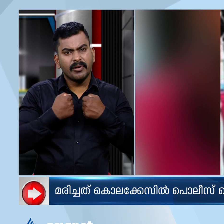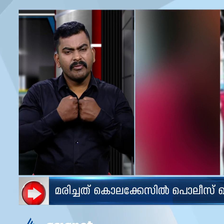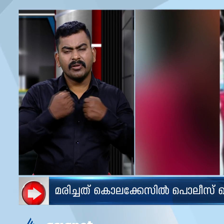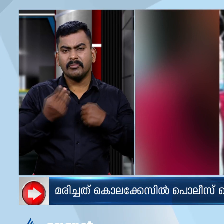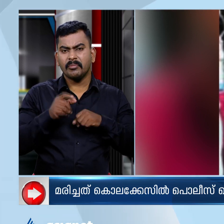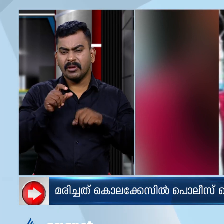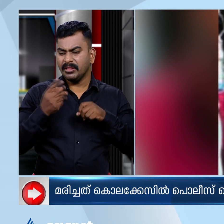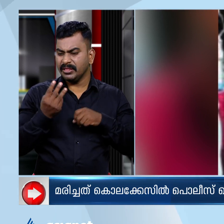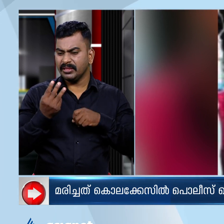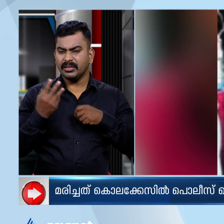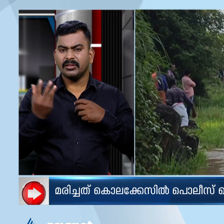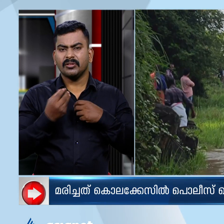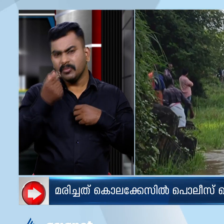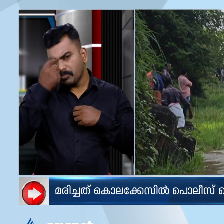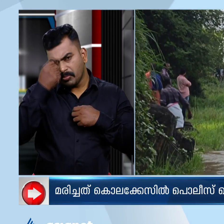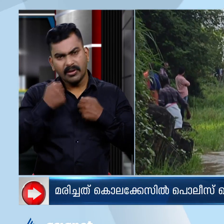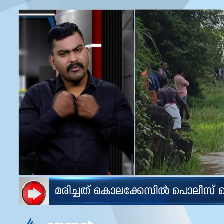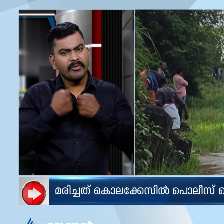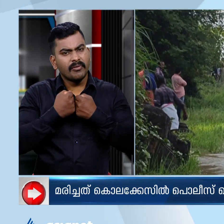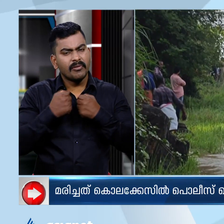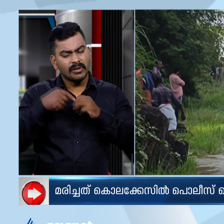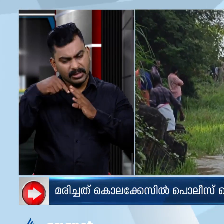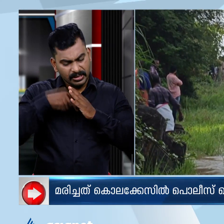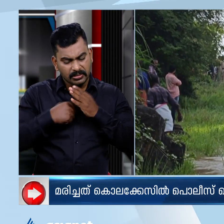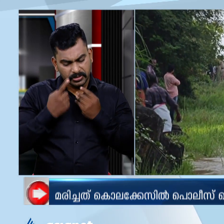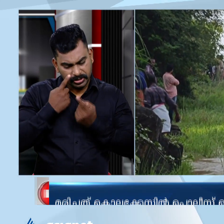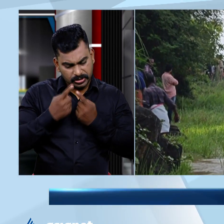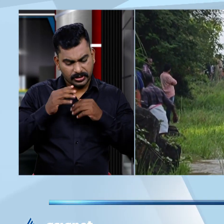പേരും തമ്മിൽ എന്തായിരുന്നു പ്രശ്നം തുടങ്ങിയ കാര്യങ്ങളിലാണ് പോലീസ്